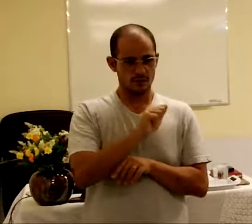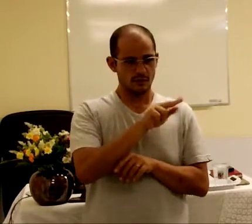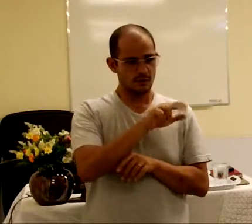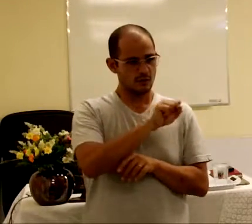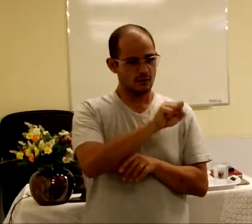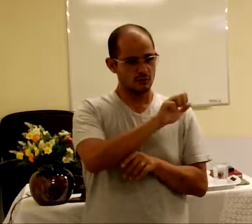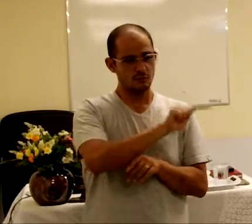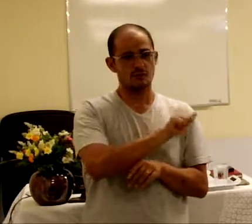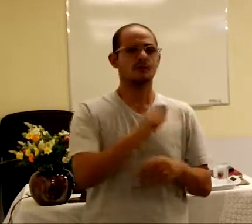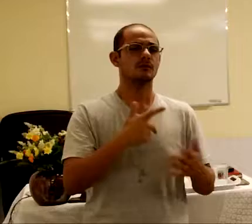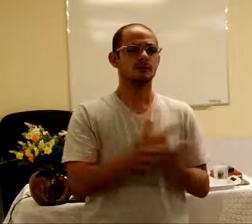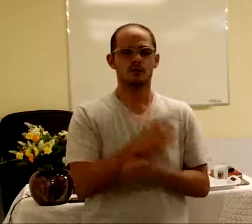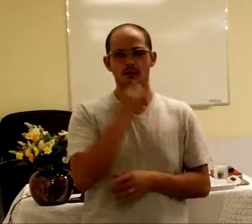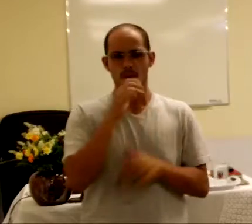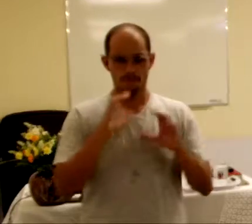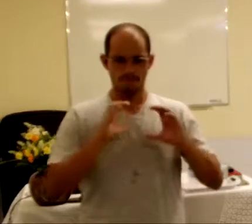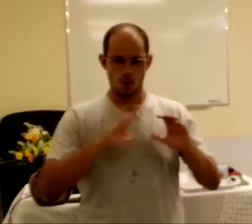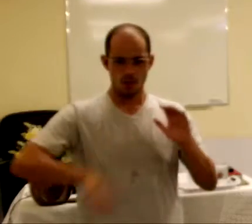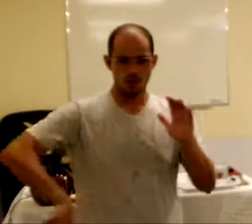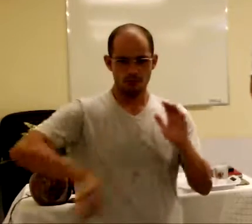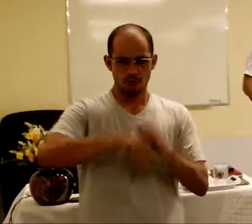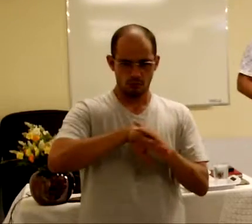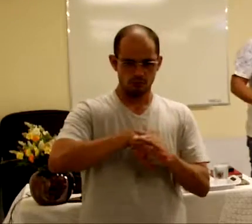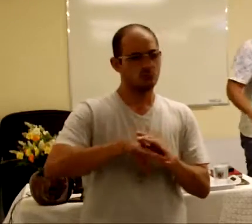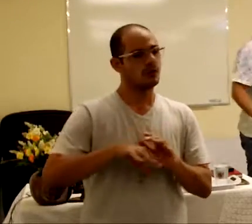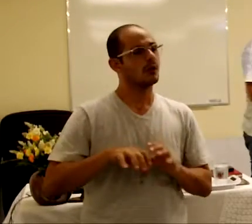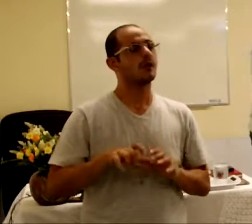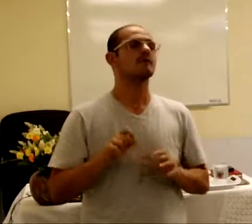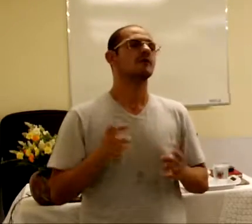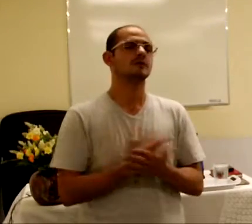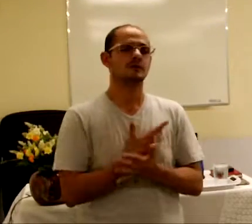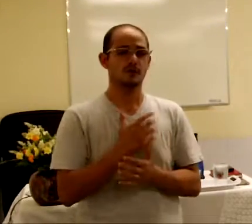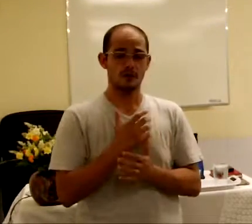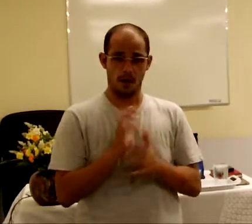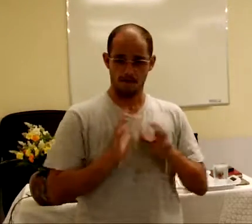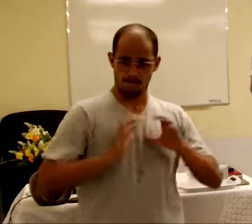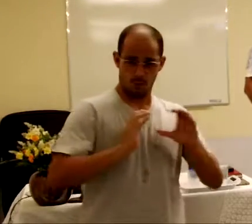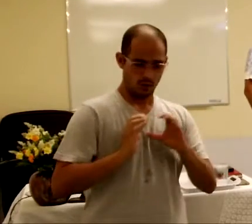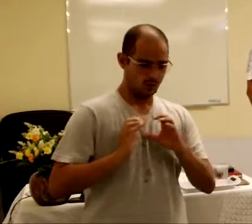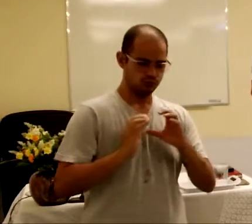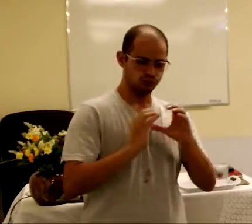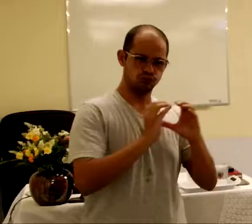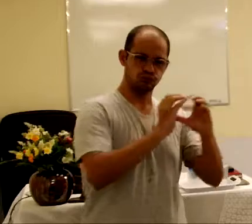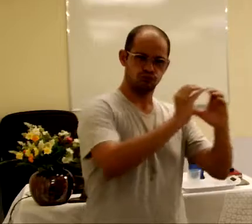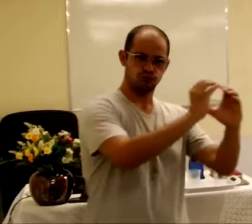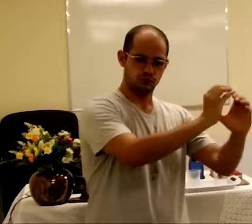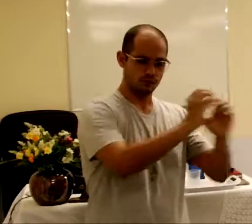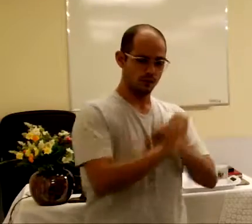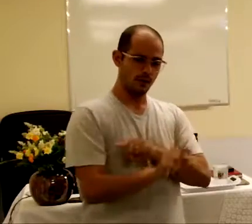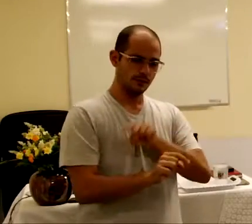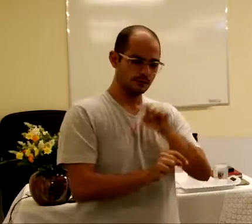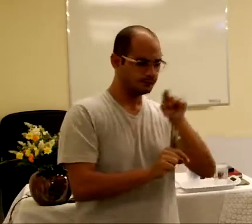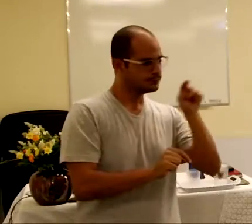Se eu chutar uma bola, o que a bola vai fazer? Ela vai se movimentar, não é? O movimento da bola